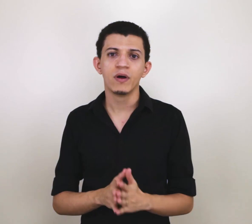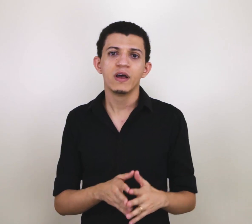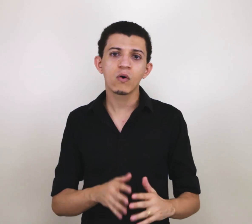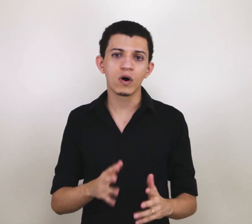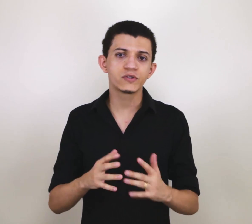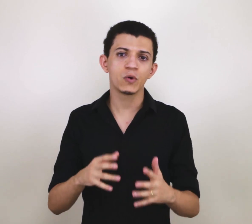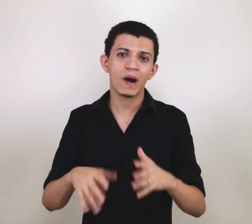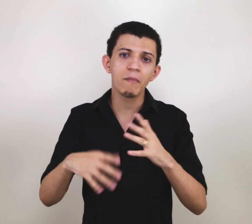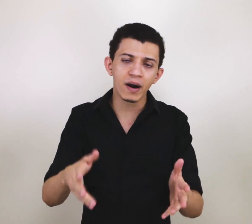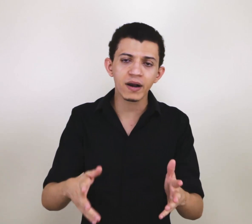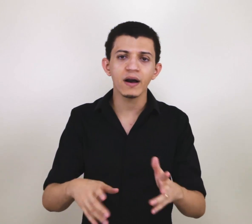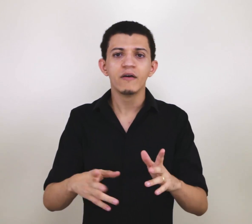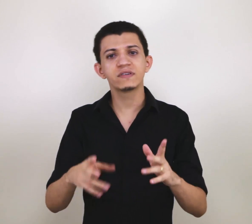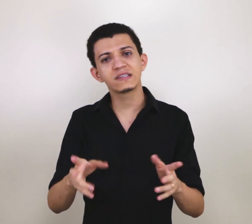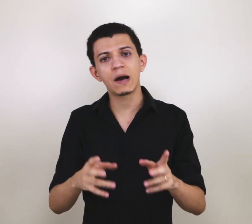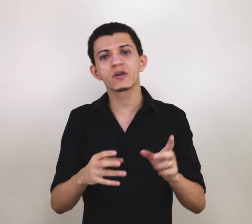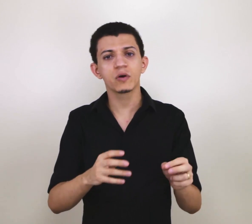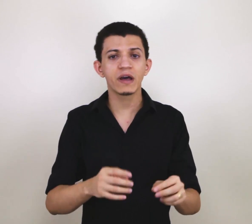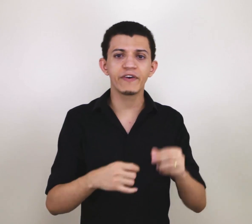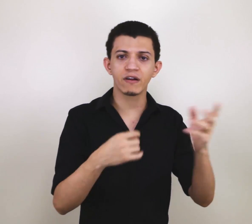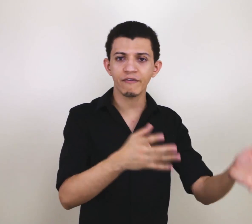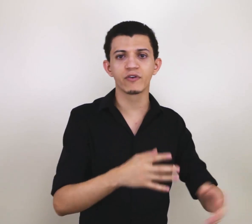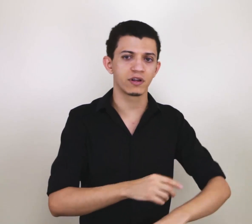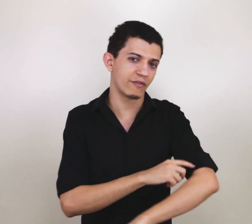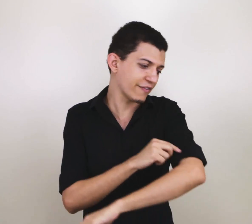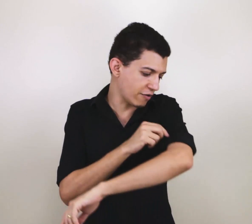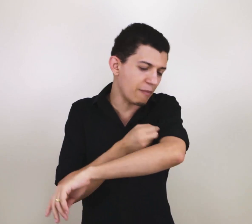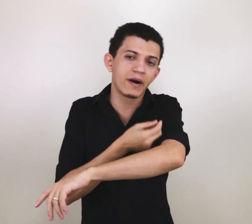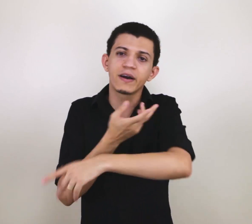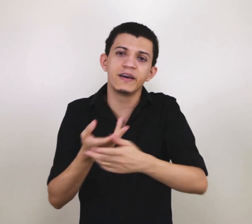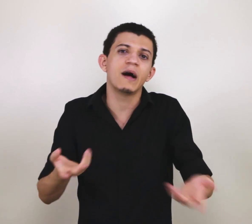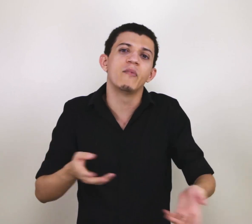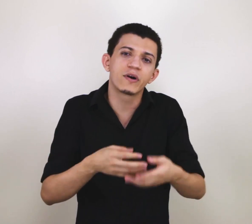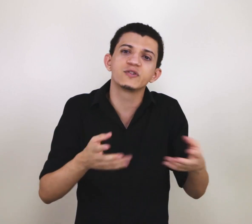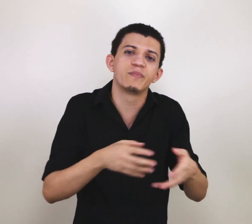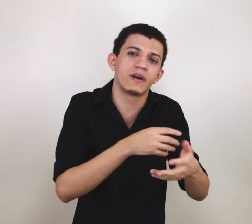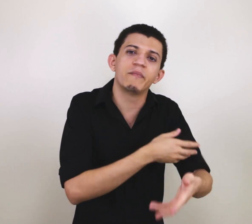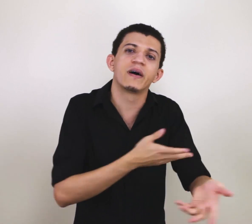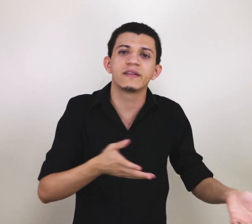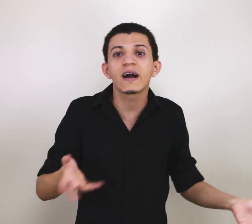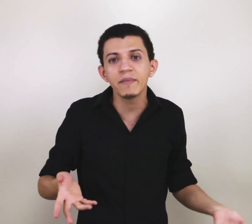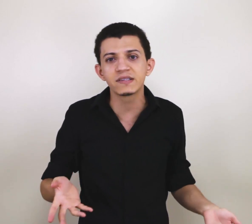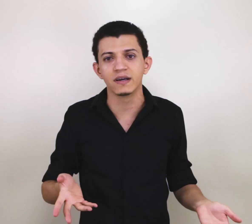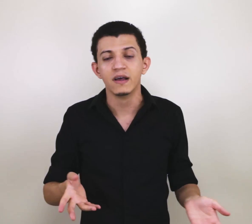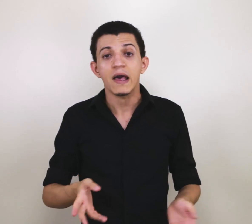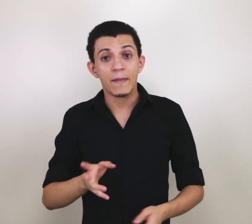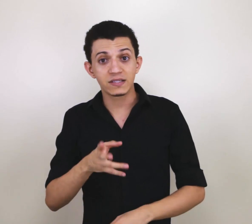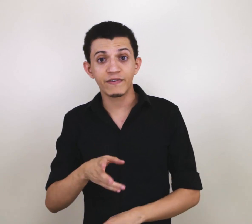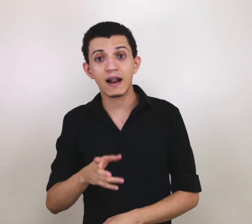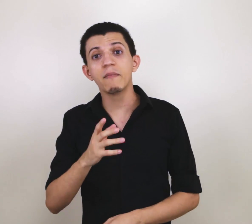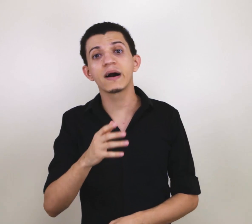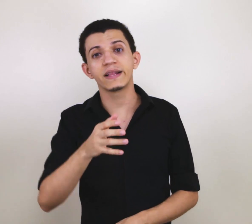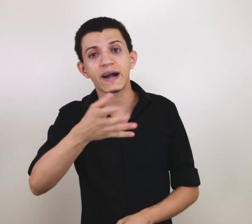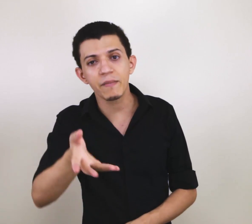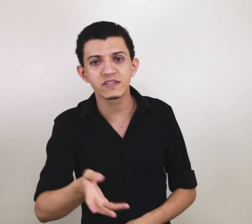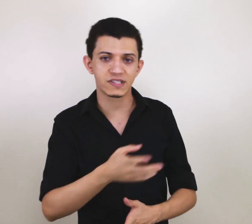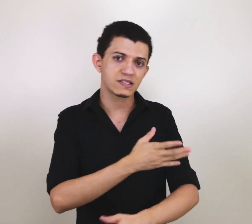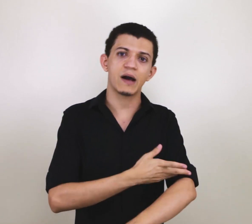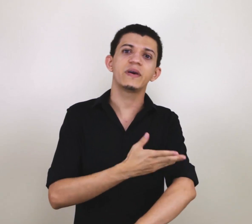eu gosto de chupar manga, você sabe que eu estou me referindo à fruta. Eu não vou ficar com a manga aqui na boca chupando a manga da camisa. Mas se eu falar manga da camisa, você sabe que